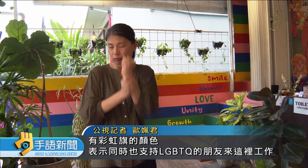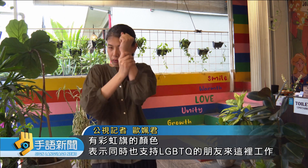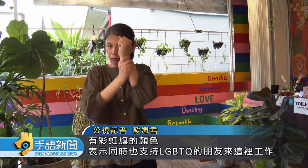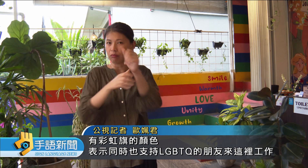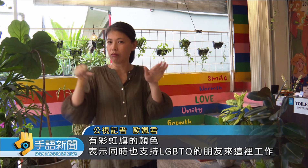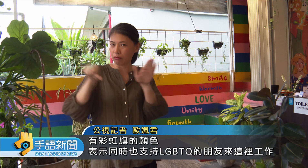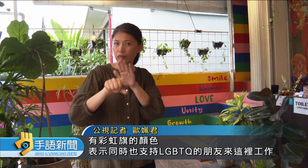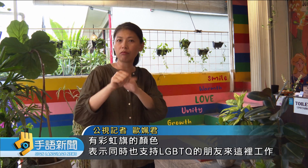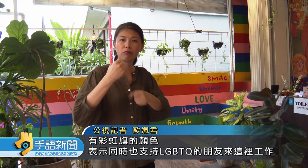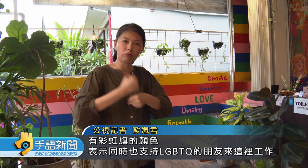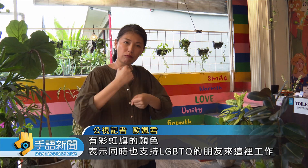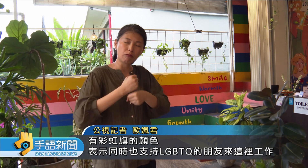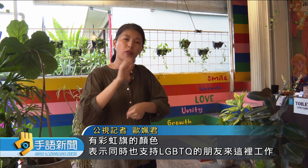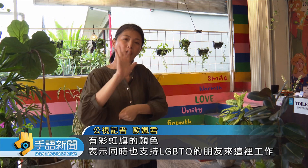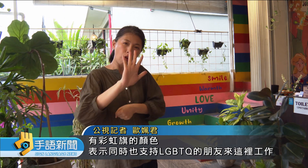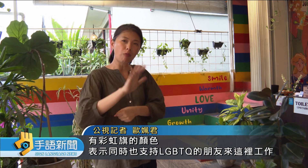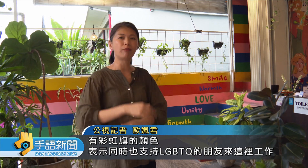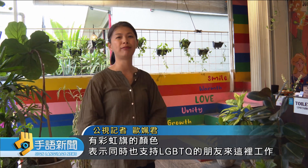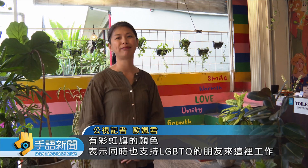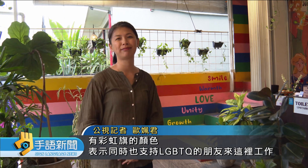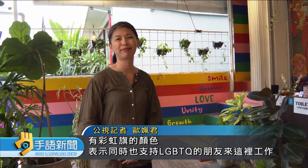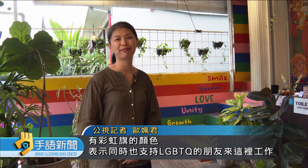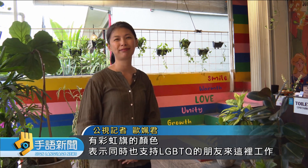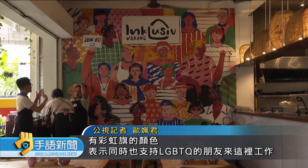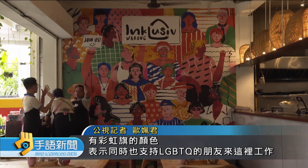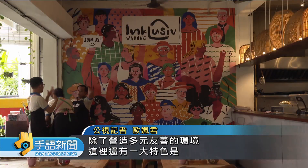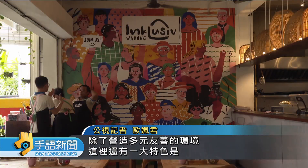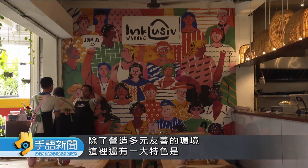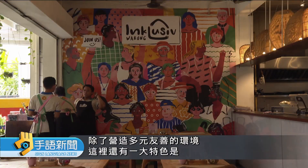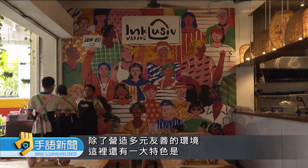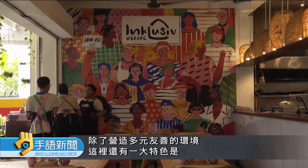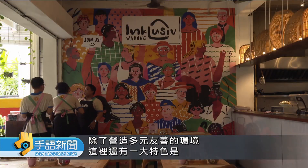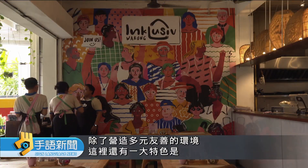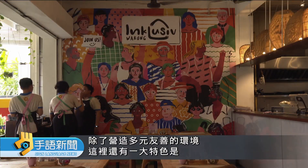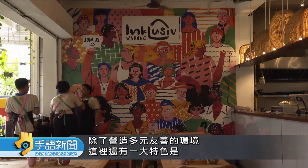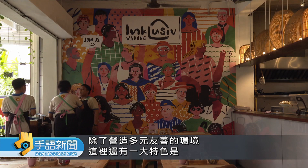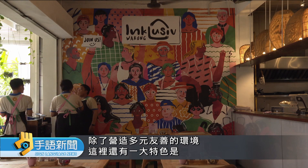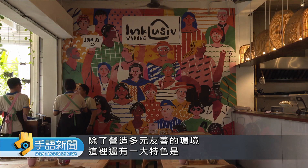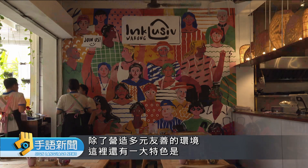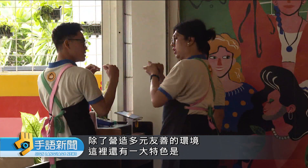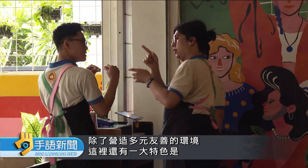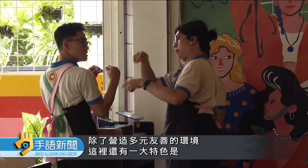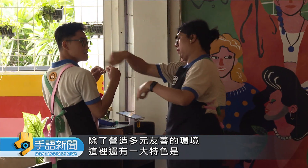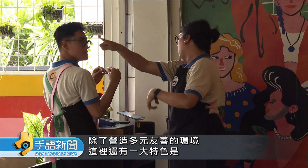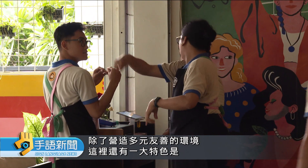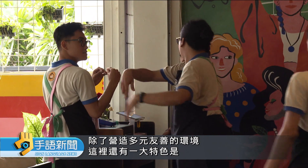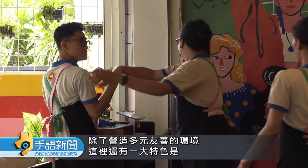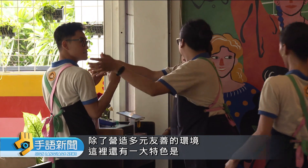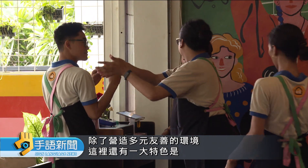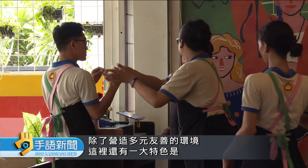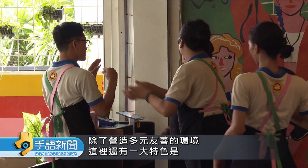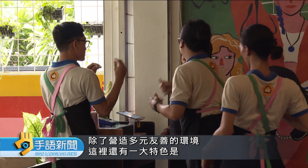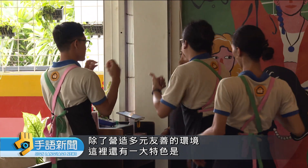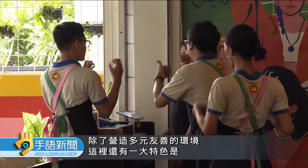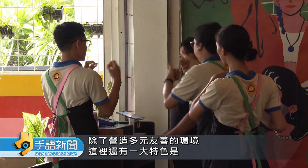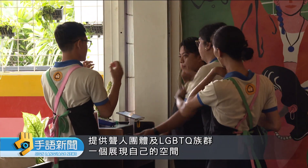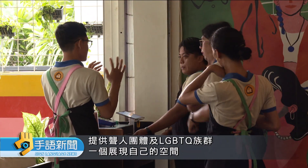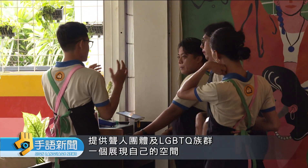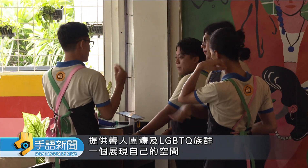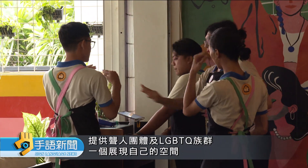持 LGBTQ 的朋友来这里工作。除了营造多元友善的环境，这里还有一大特色是提供聋